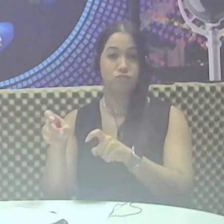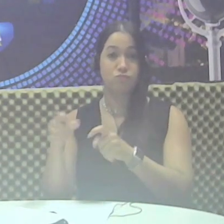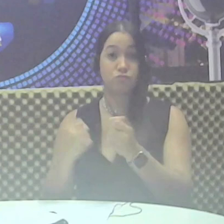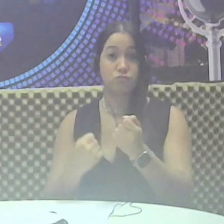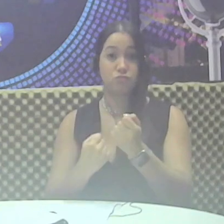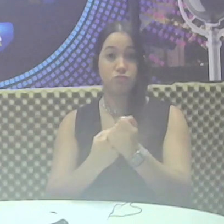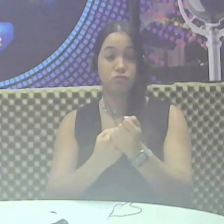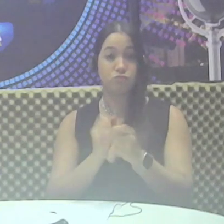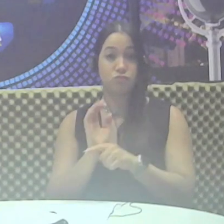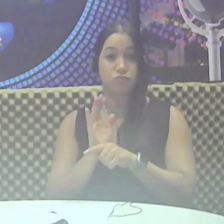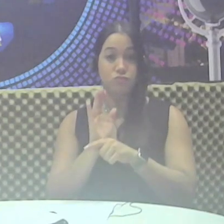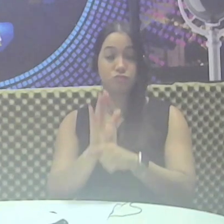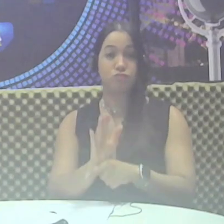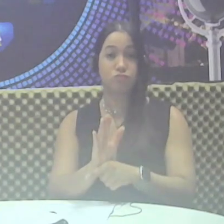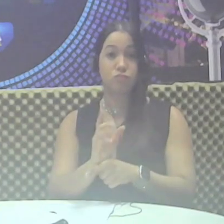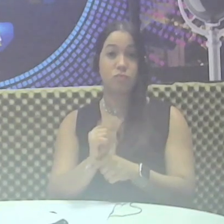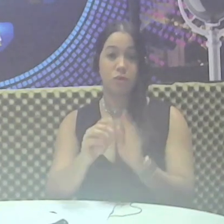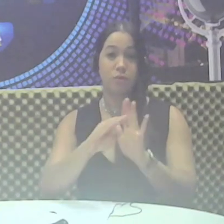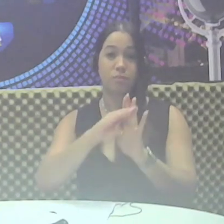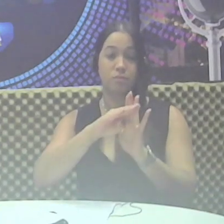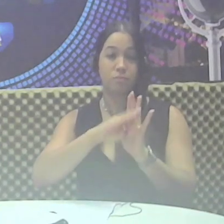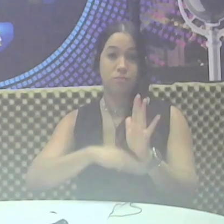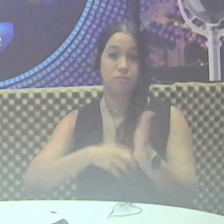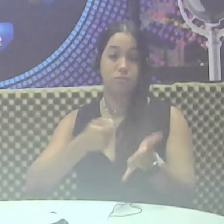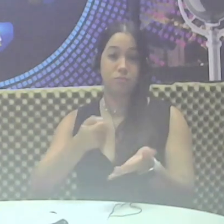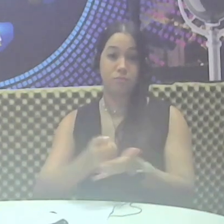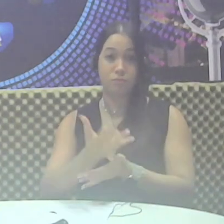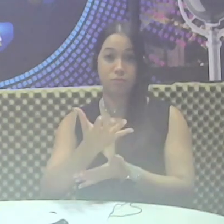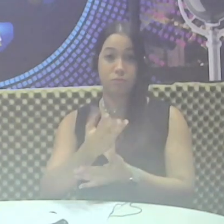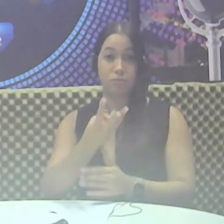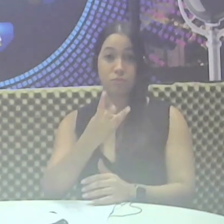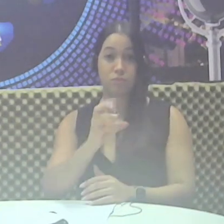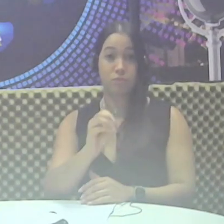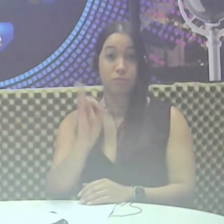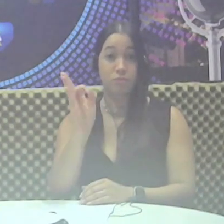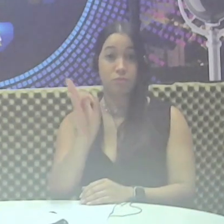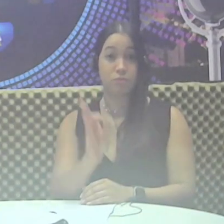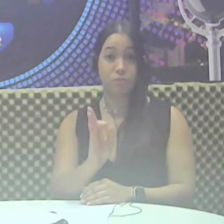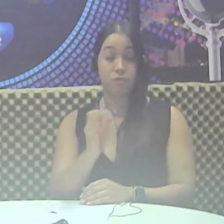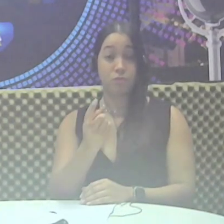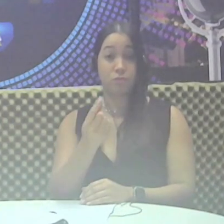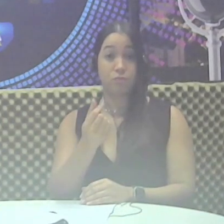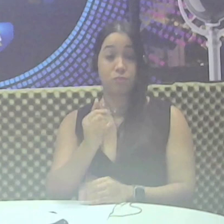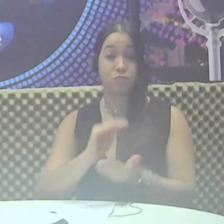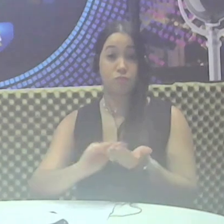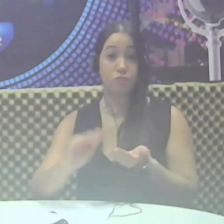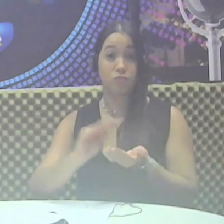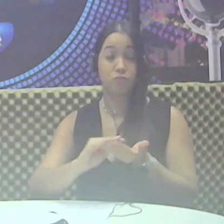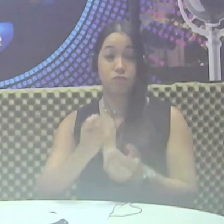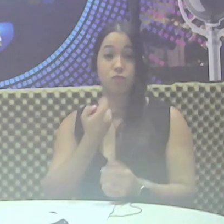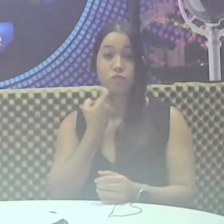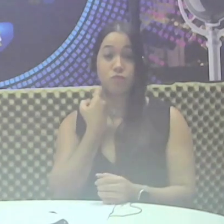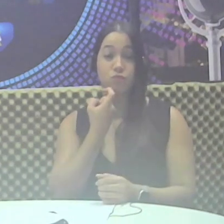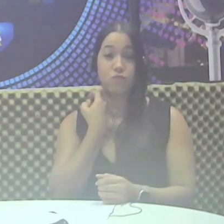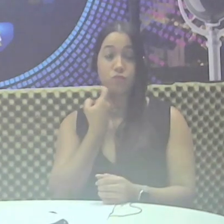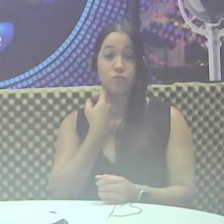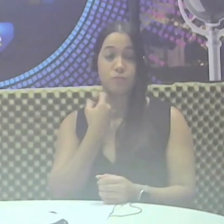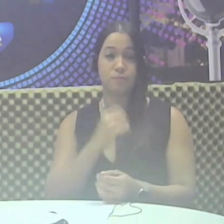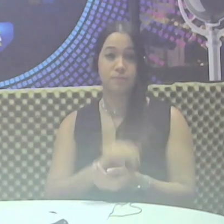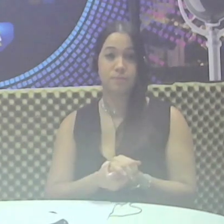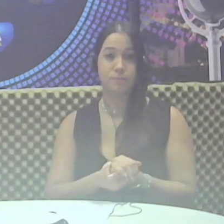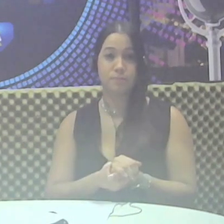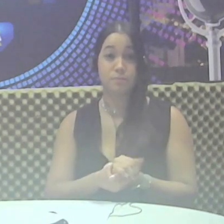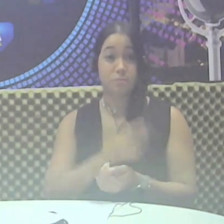subsídio, concedido em forma de desconto na compra, é de 30% sobre o preço de custo do peixe. Para os